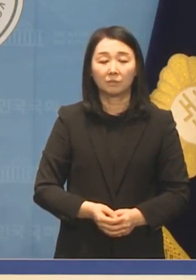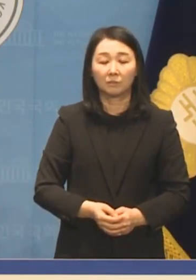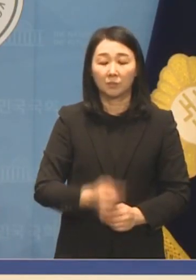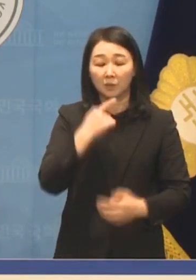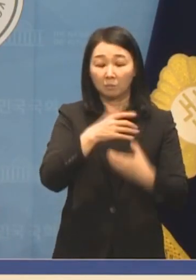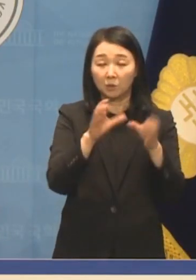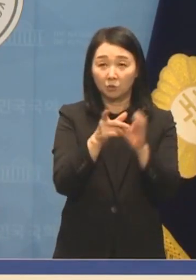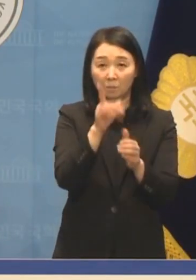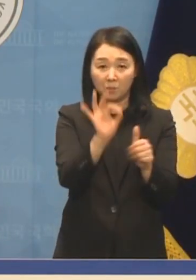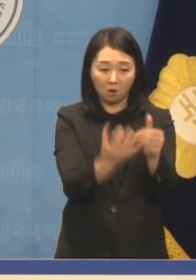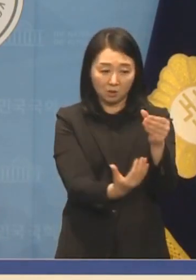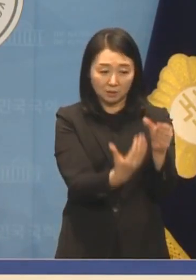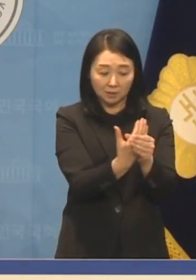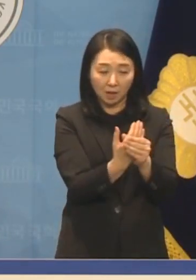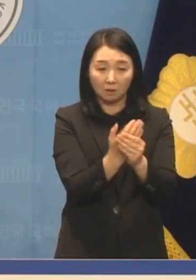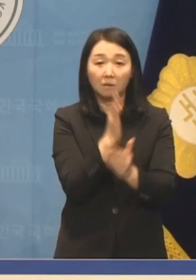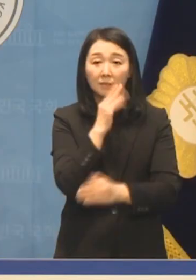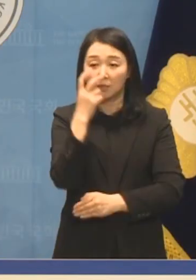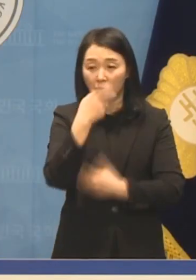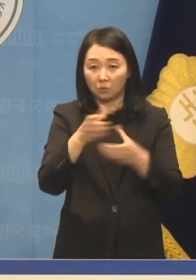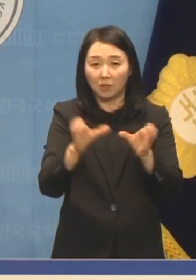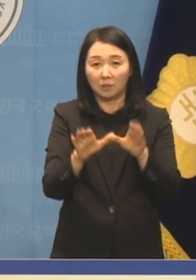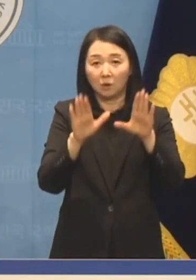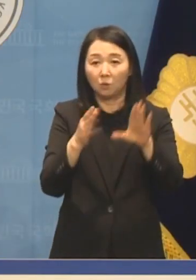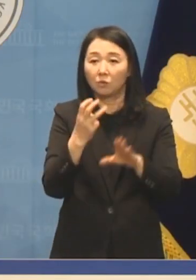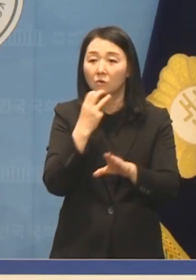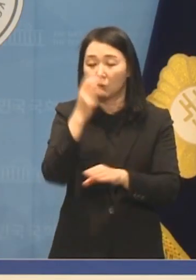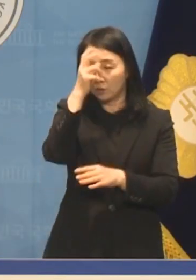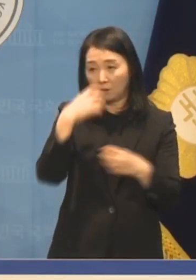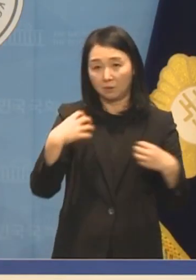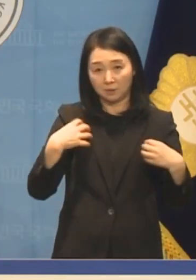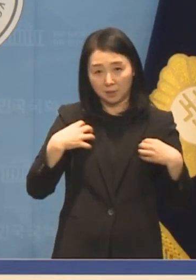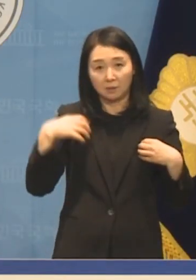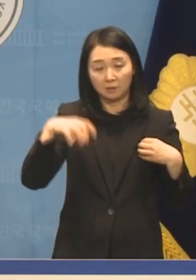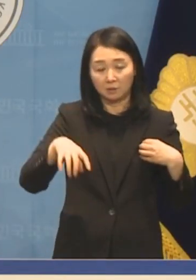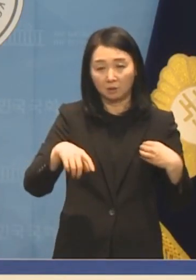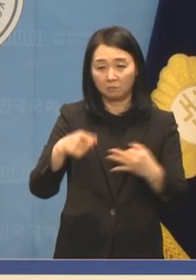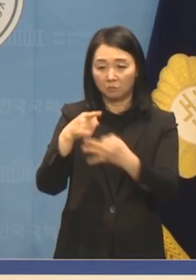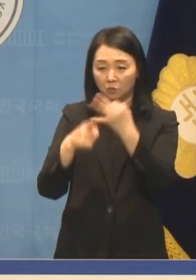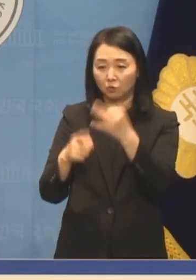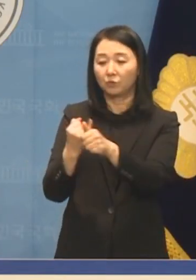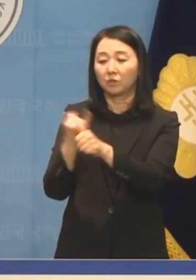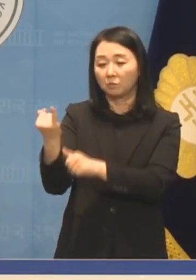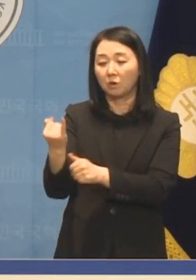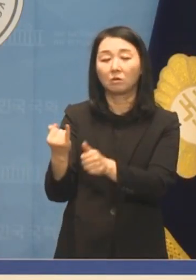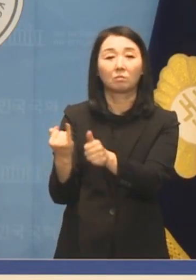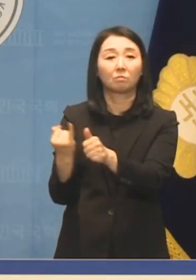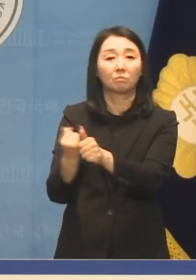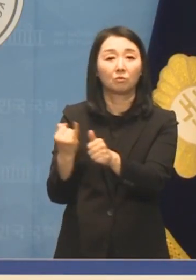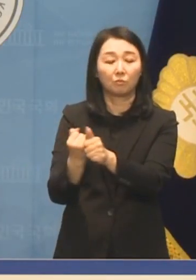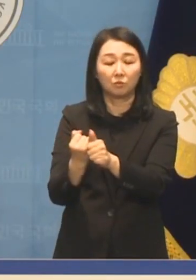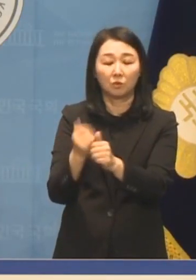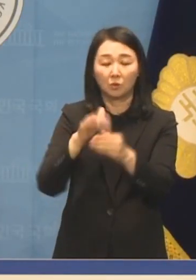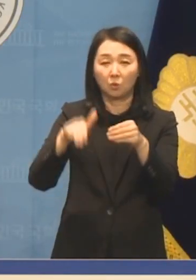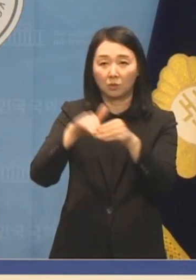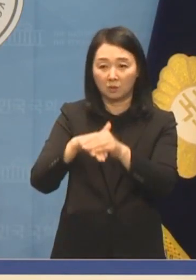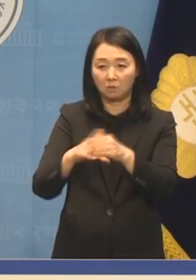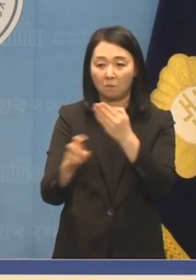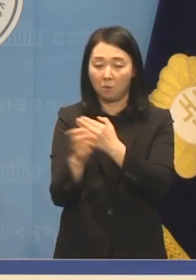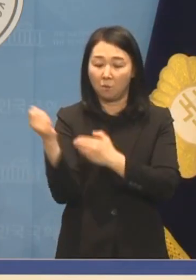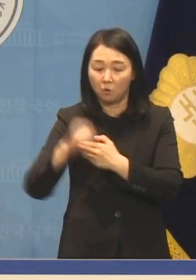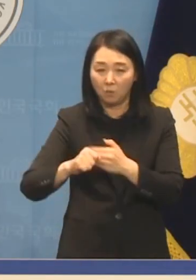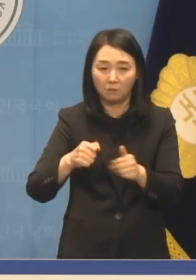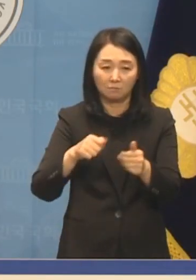더불어민주당 명태균 게이트 진상조사단은 오늘 서울경찰청에 윤석열과 김건희를 공직선거법상 매수 및 이해유도죄